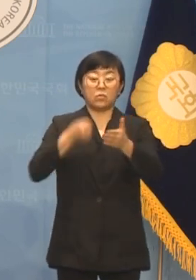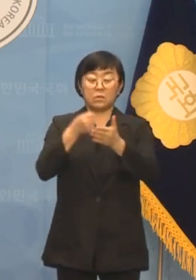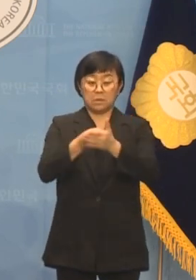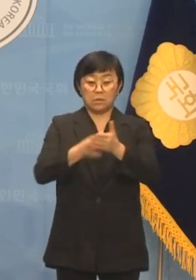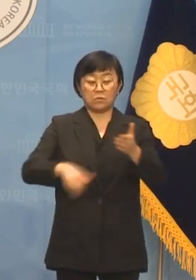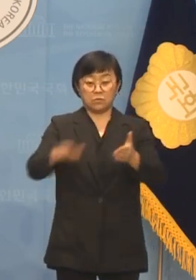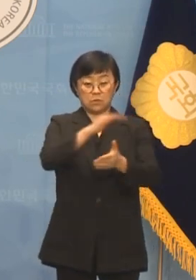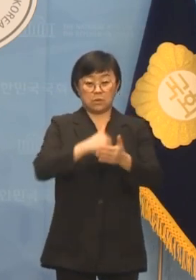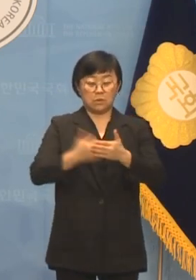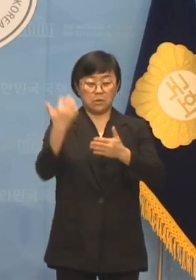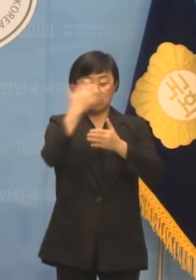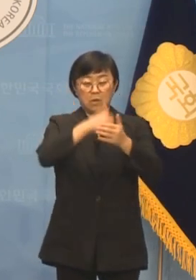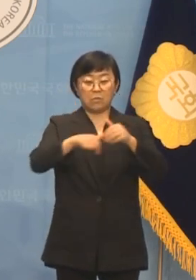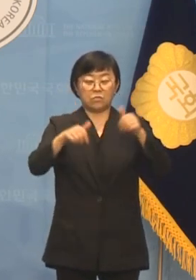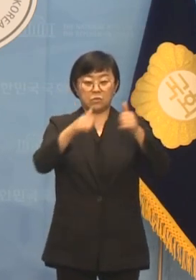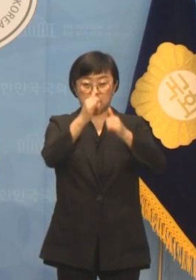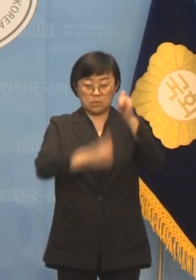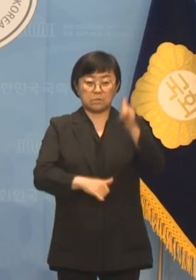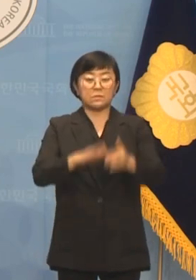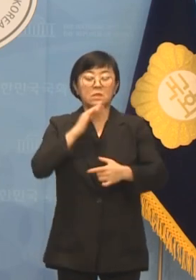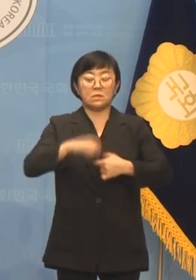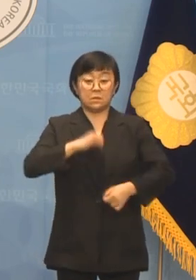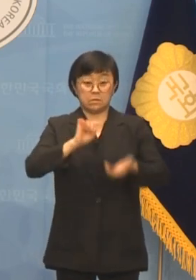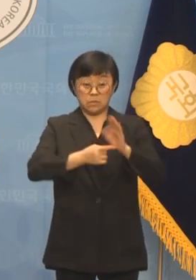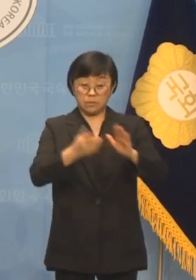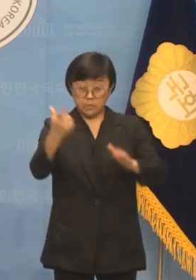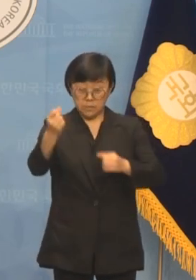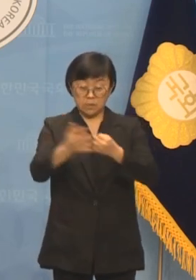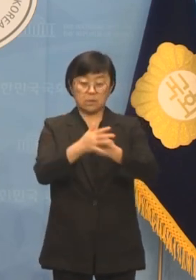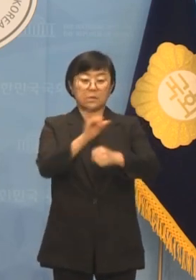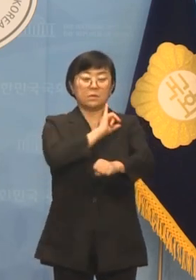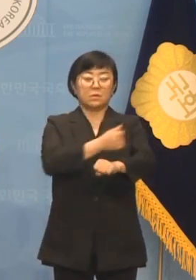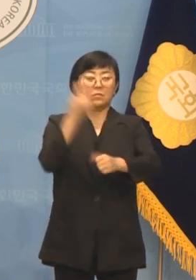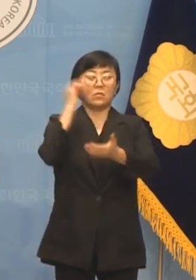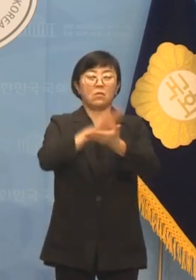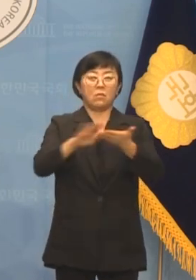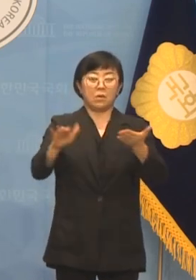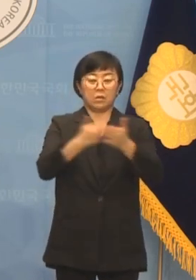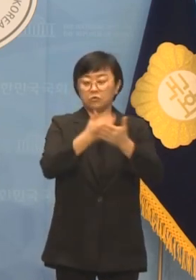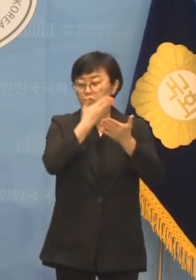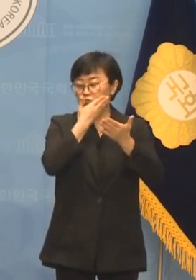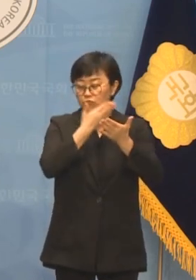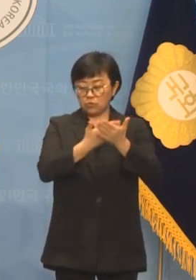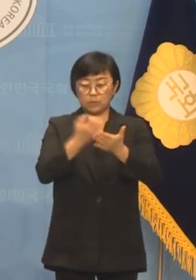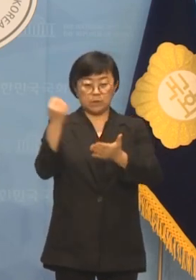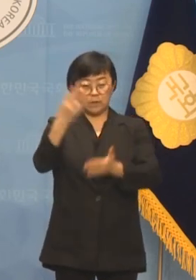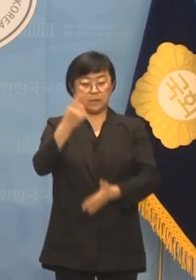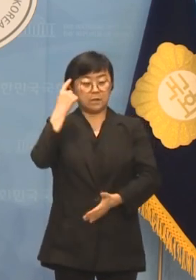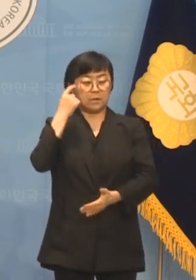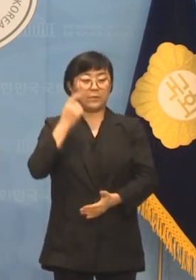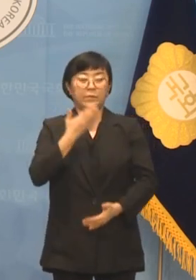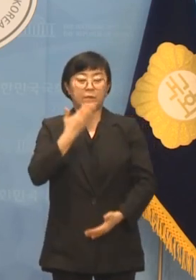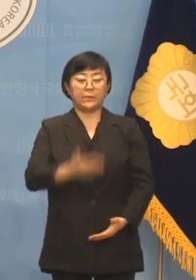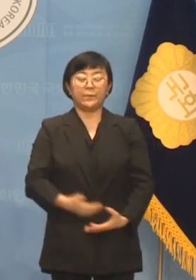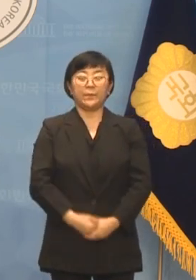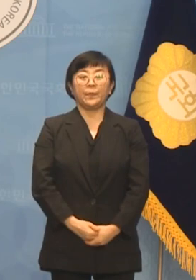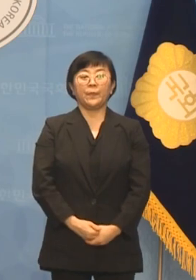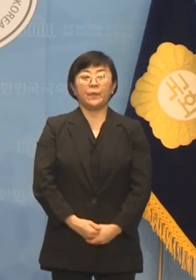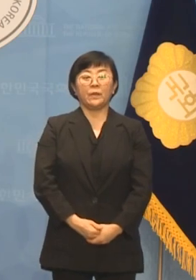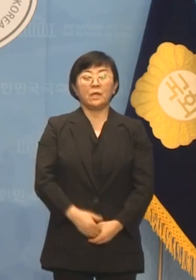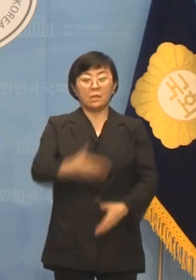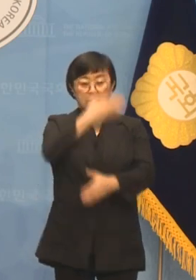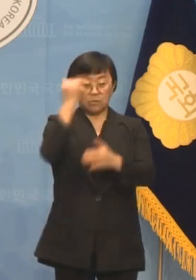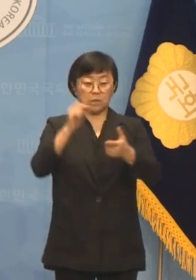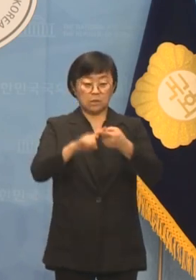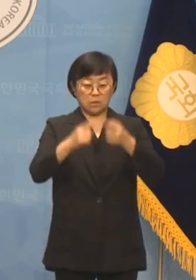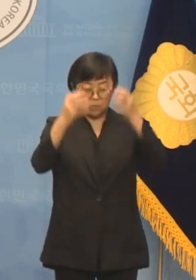우리는 유한부 역사의 진실을 알게 되었고 인권과 평화의 소중함을 되새길 수 있었습니다. 유한부